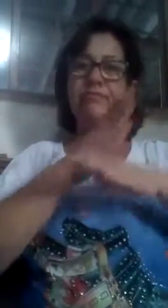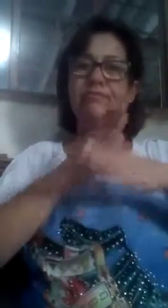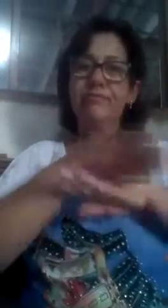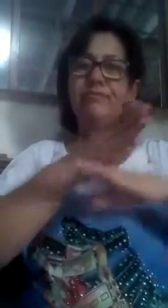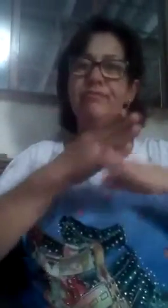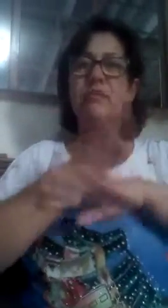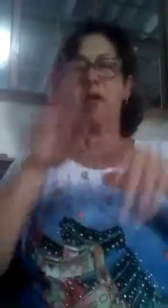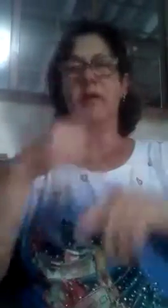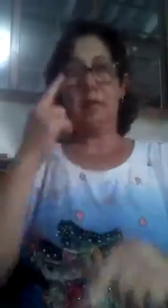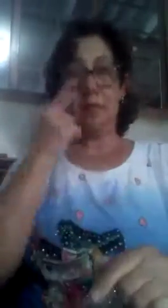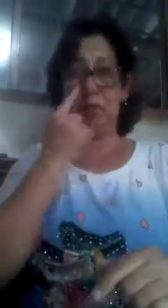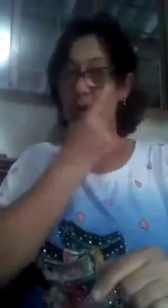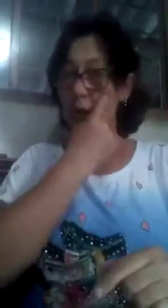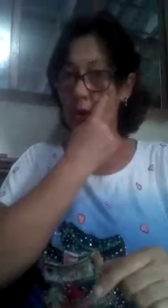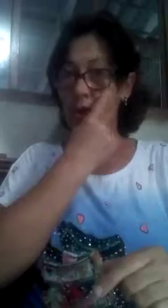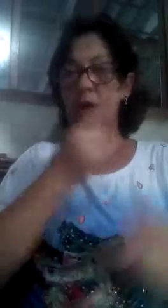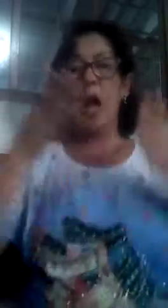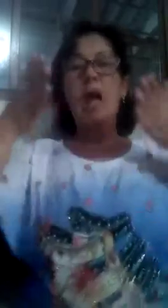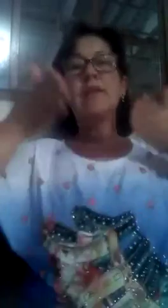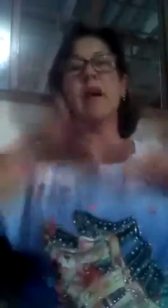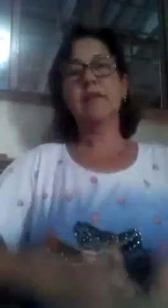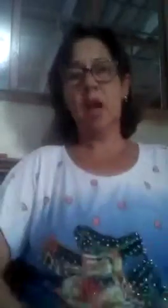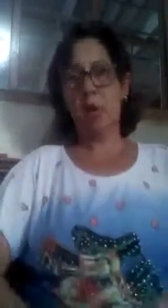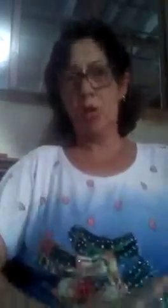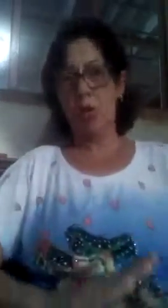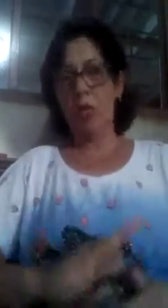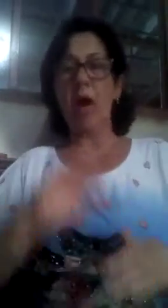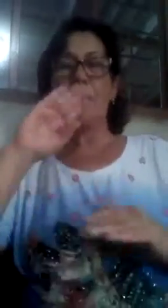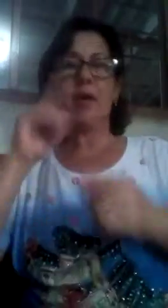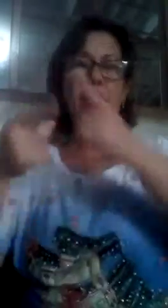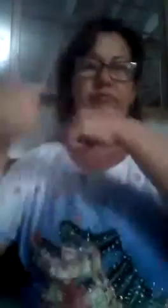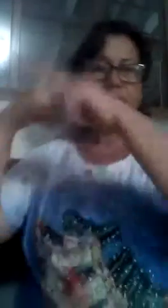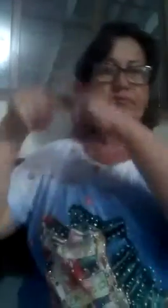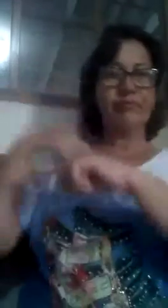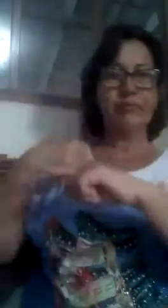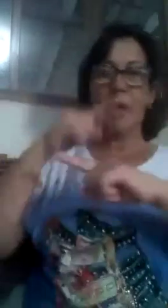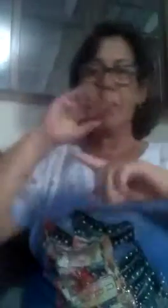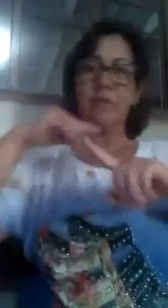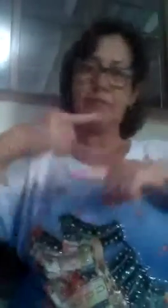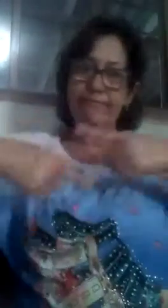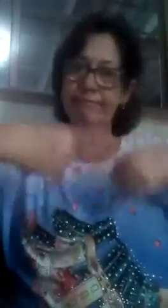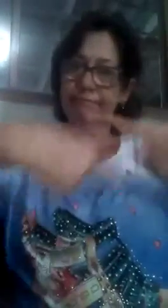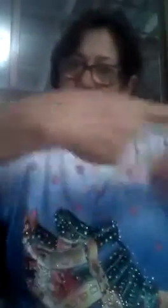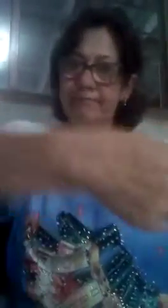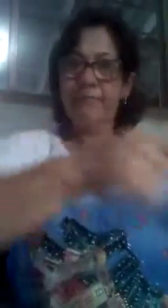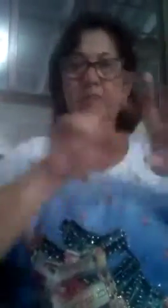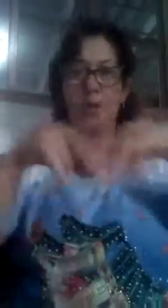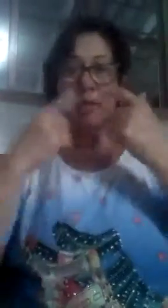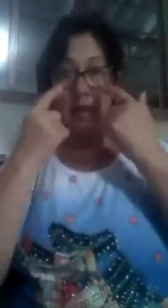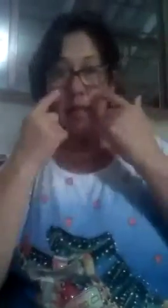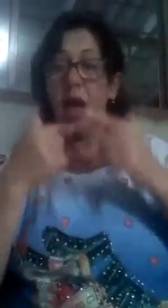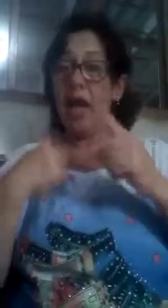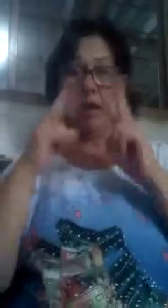que eu não consegui passar na Caulink, né? Algaro é o mais difícil, eu consegui passar na Caulink. Aí ela me levou num canto ainda, eu falei,